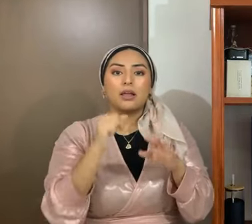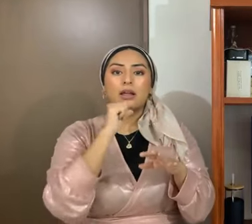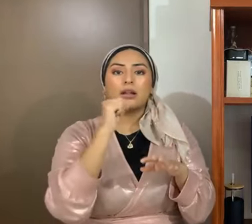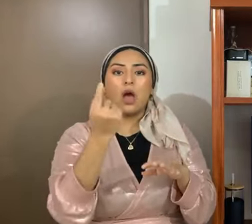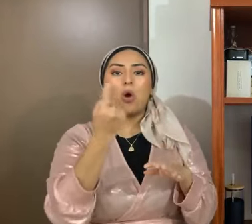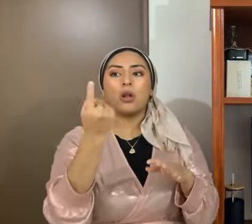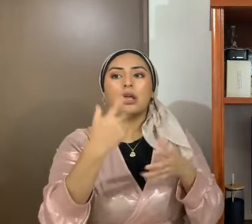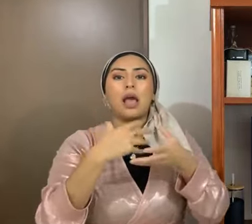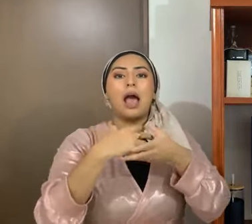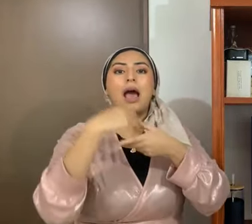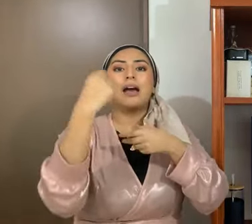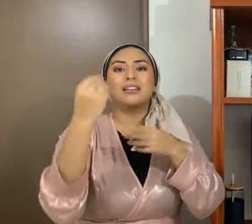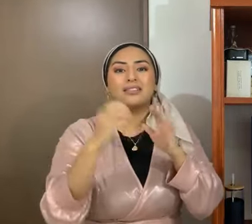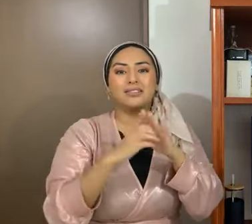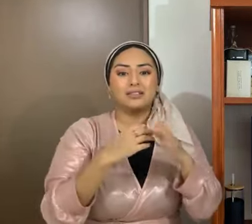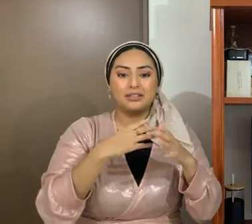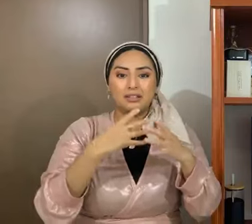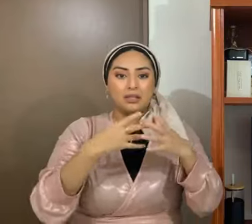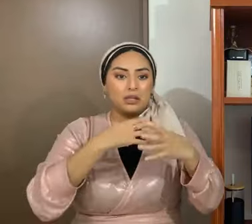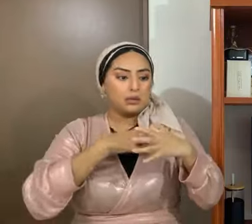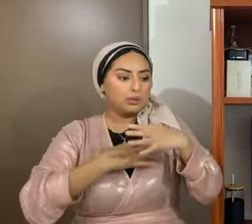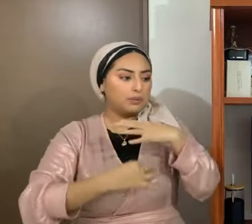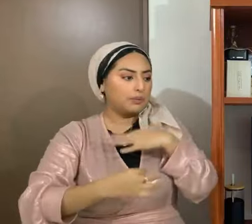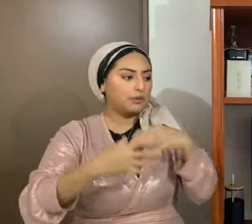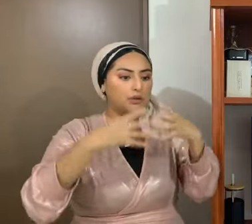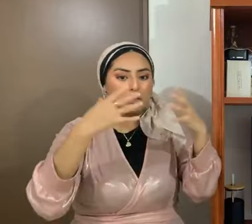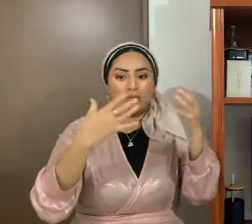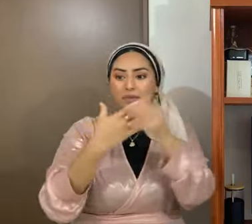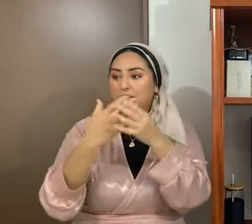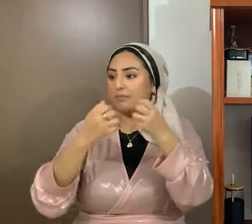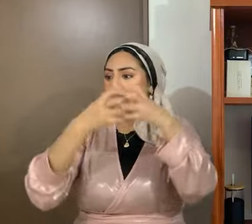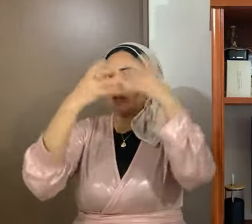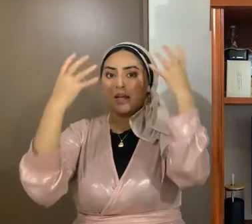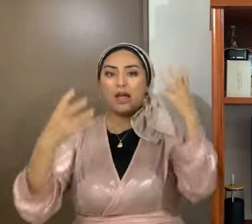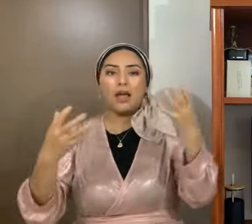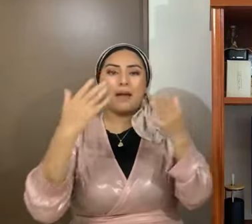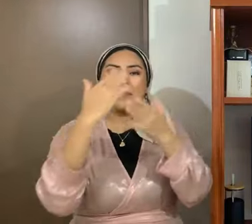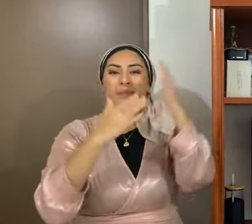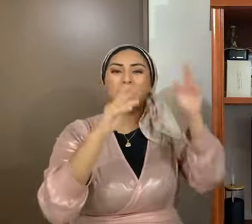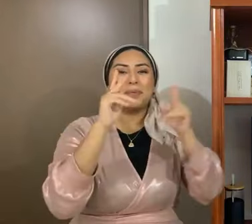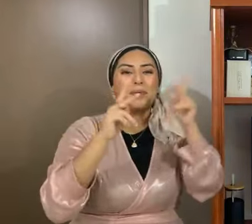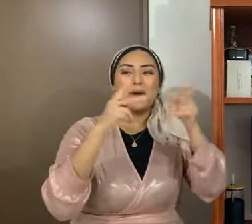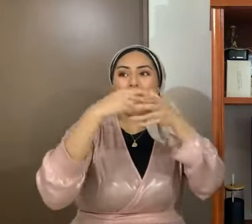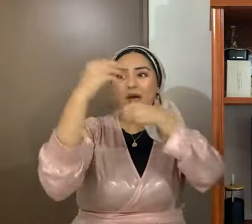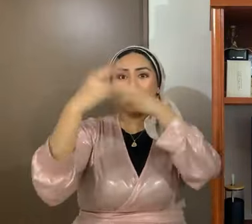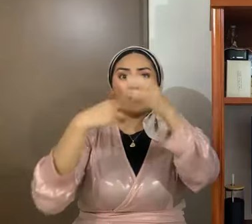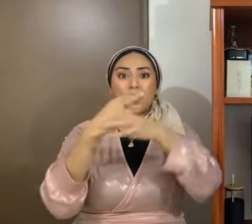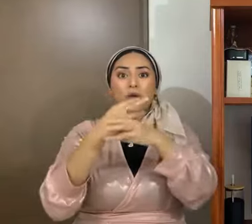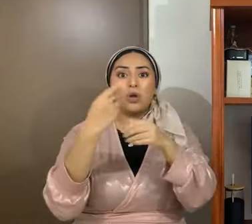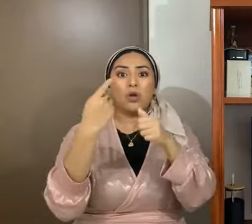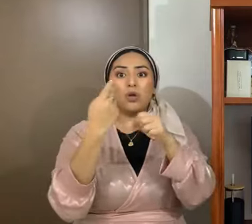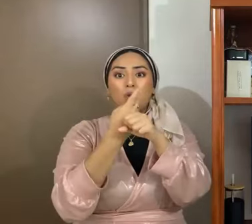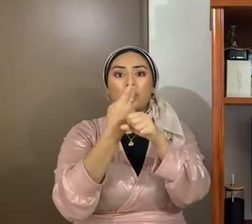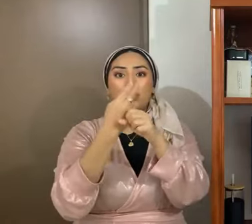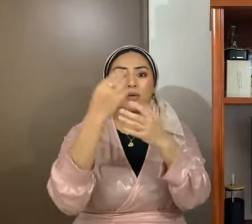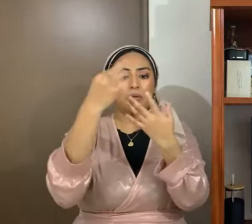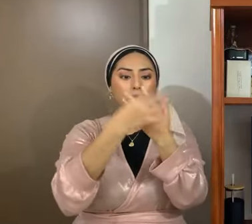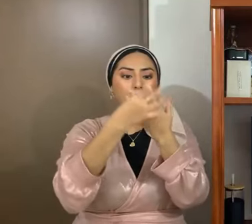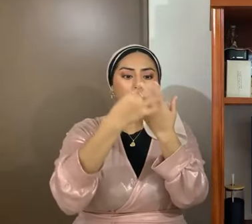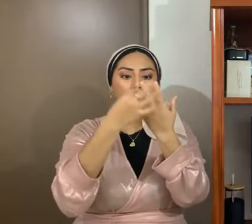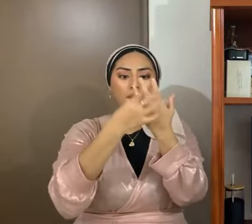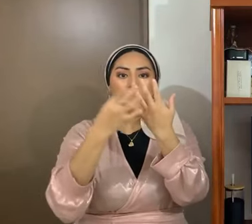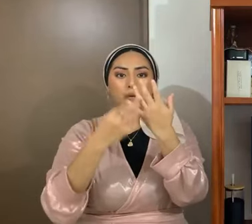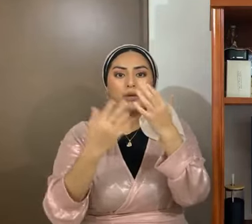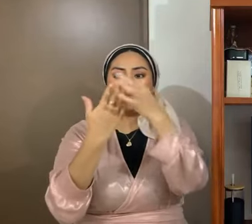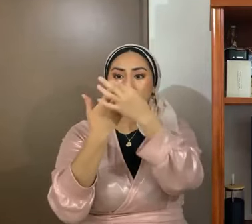adornos exagerados, por ejemplo, muchos anillos. Hay personas en el mundo que usan un anillo por dedo o hasta